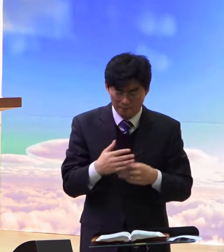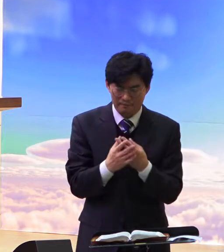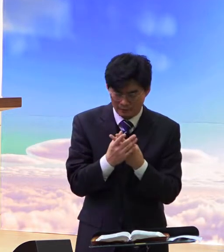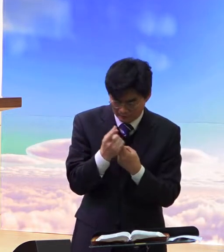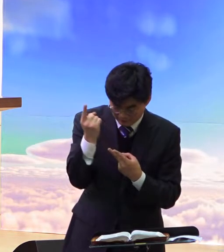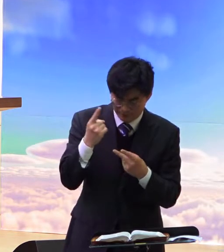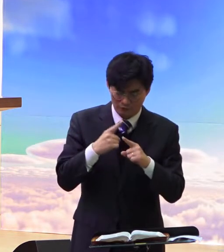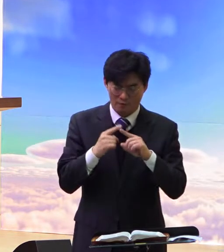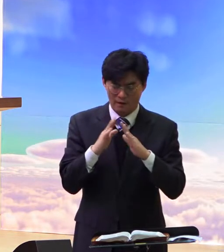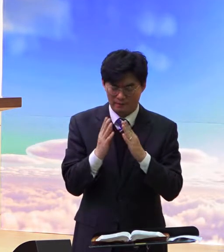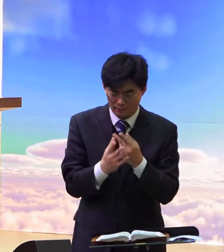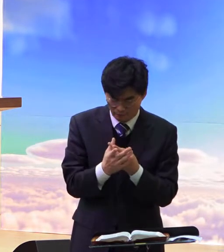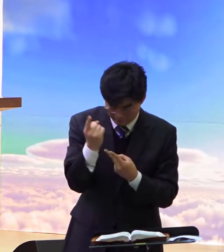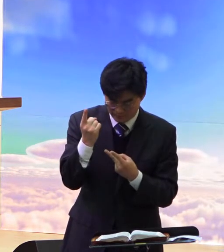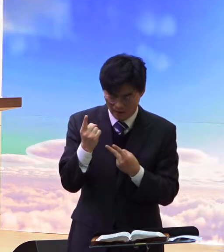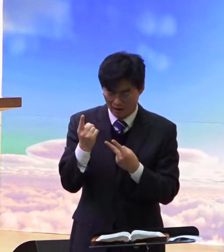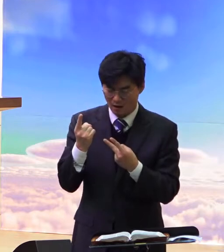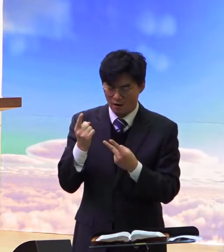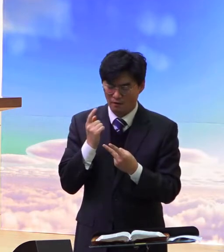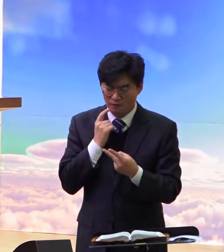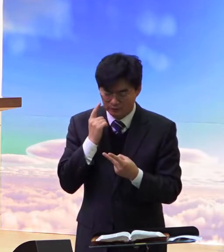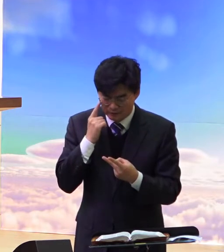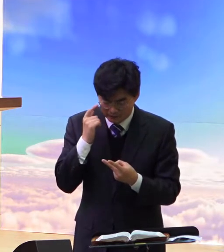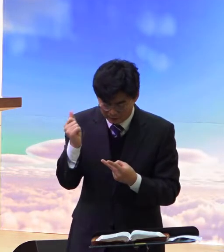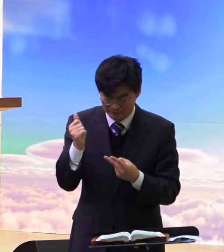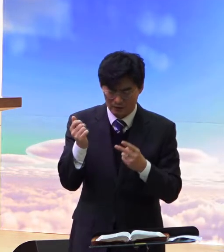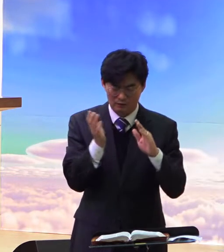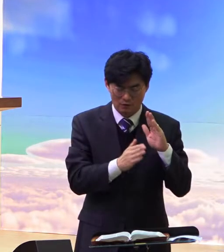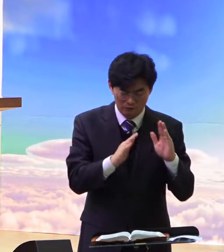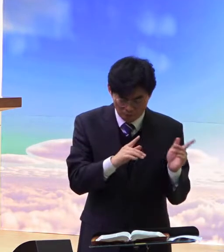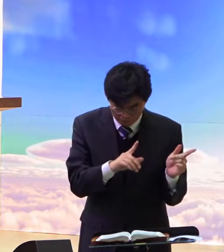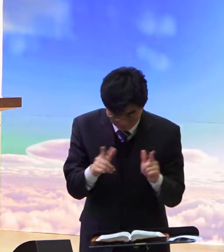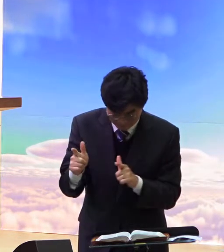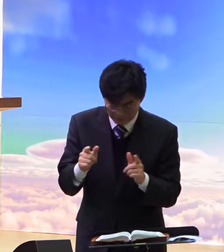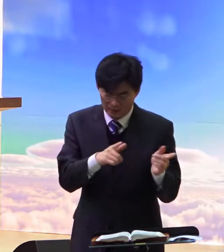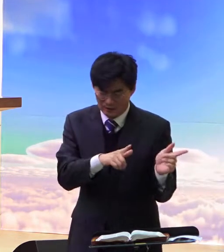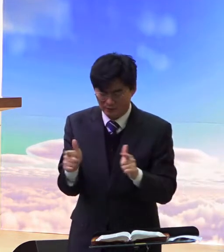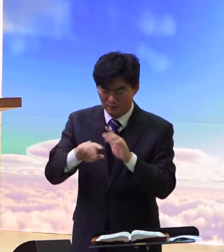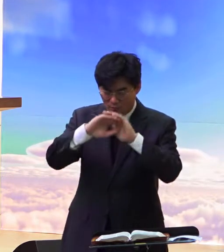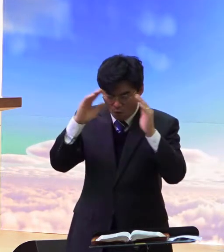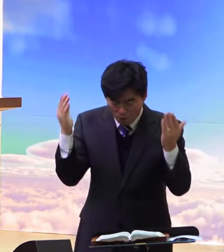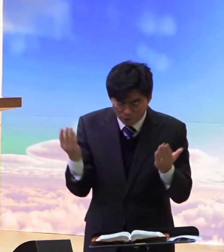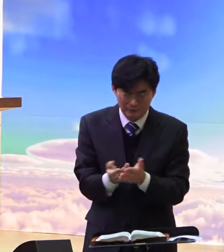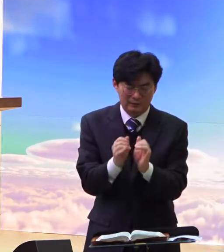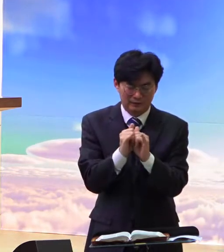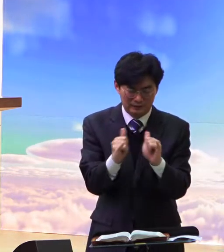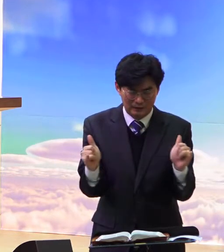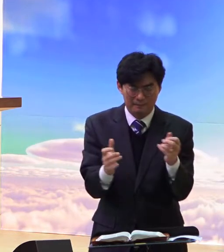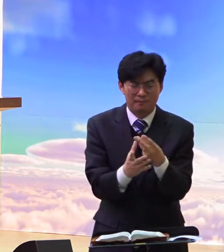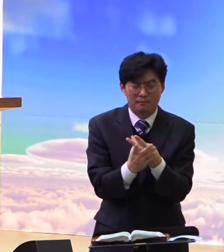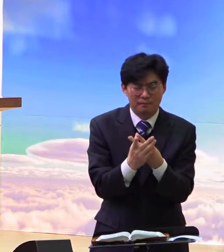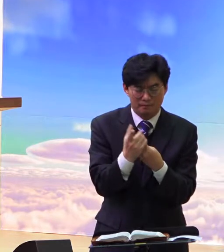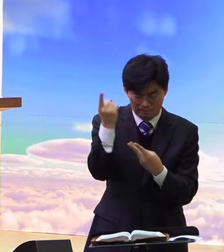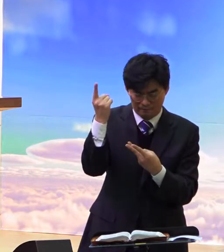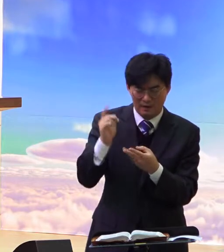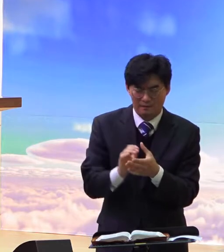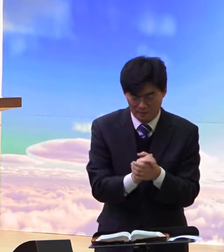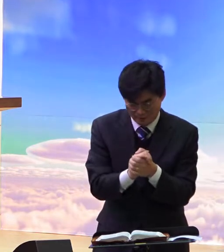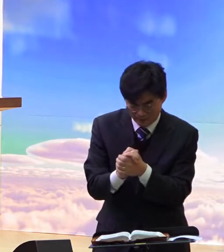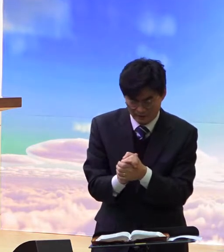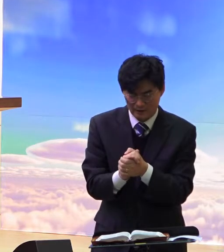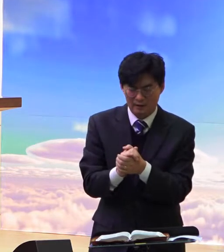당위원 모든 성도님들이 마음과 뜻이 하나 되게 하시고 주님의 몸된 교회를